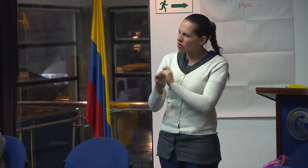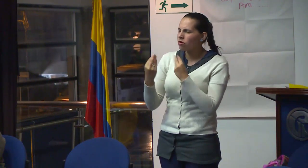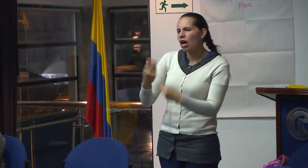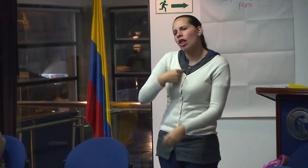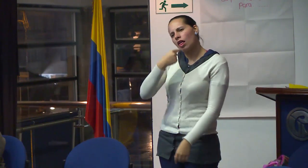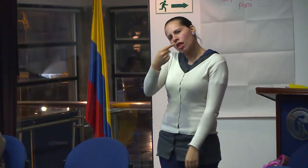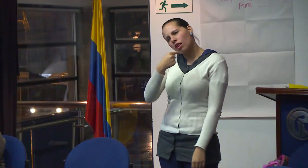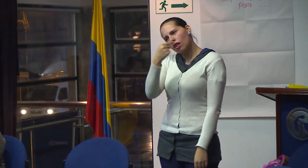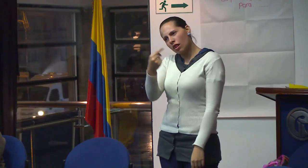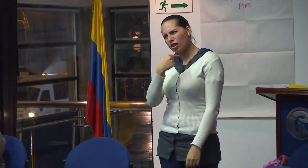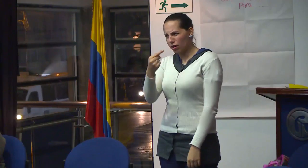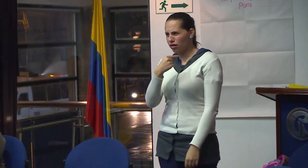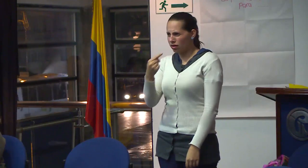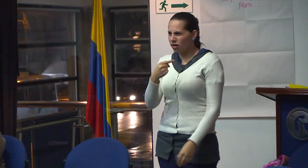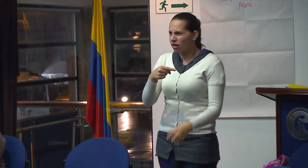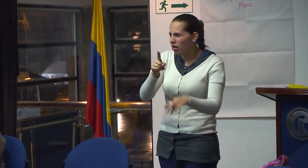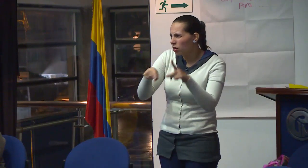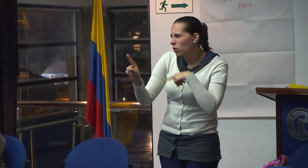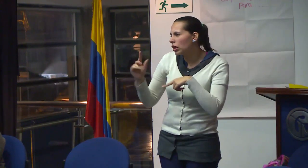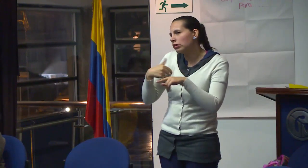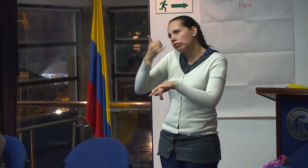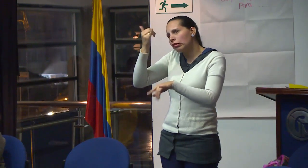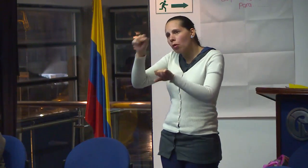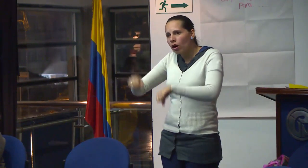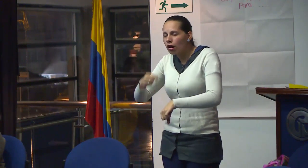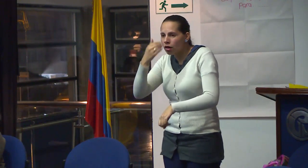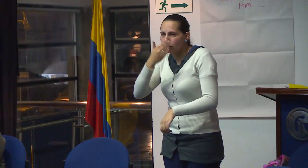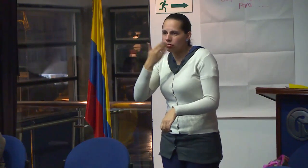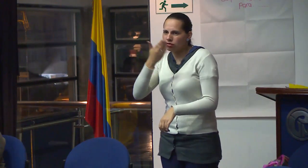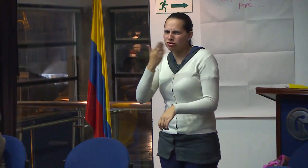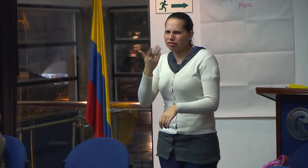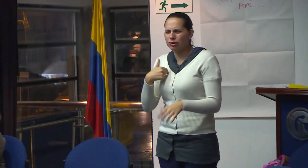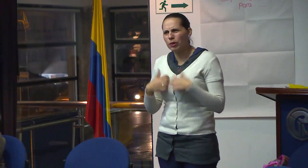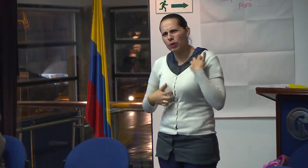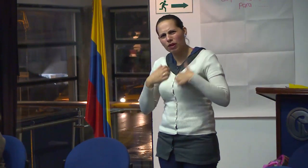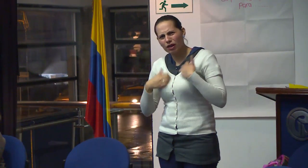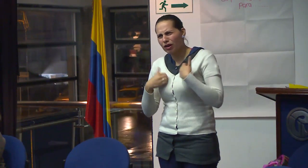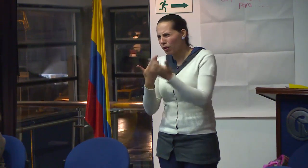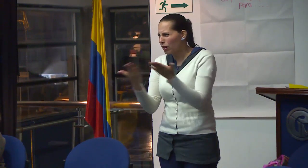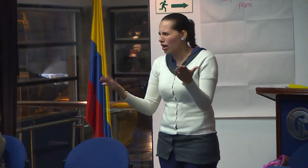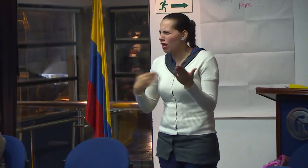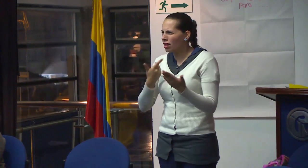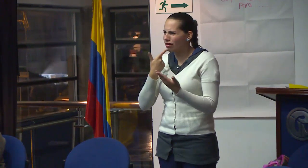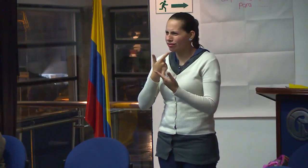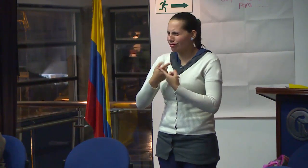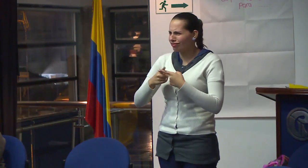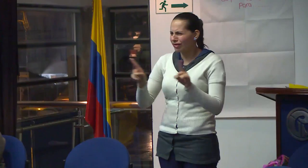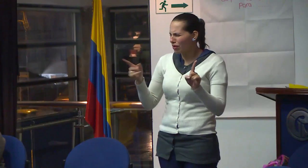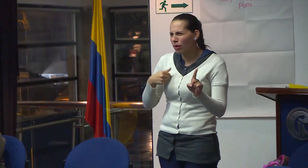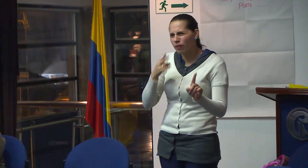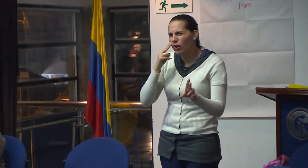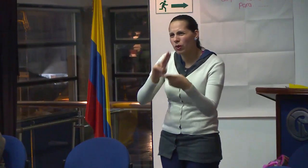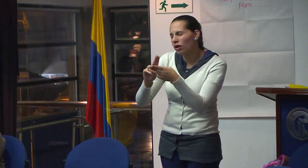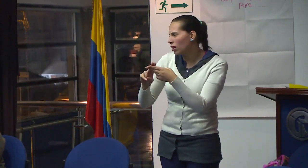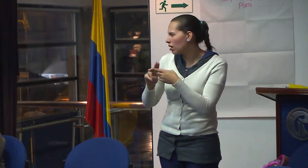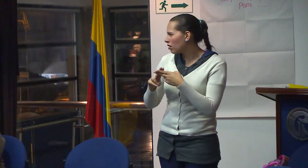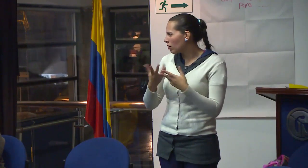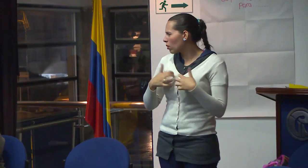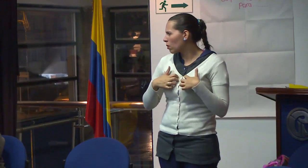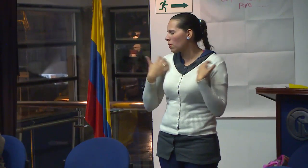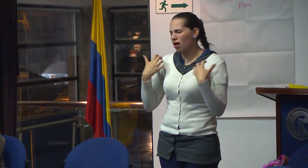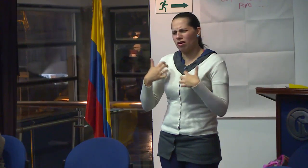lo hacemos porque nos genera miedo. El probarnos a cosas distintas nos genera miedo. Y desde allí, no